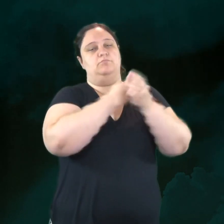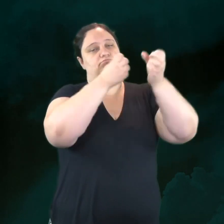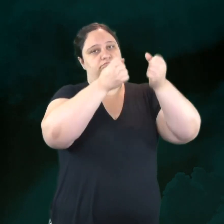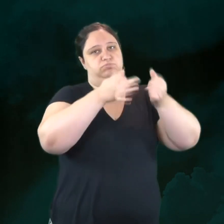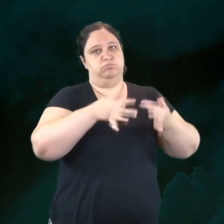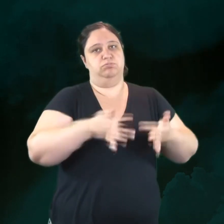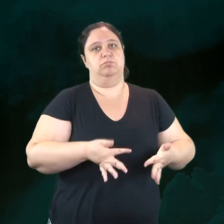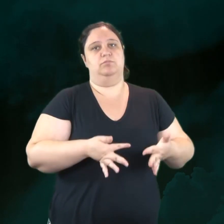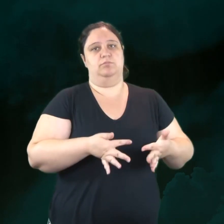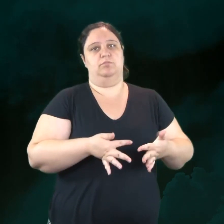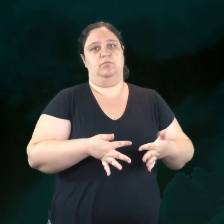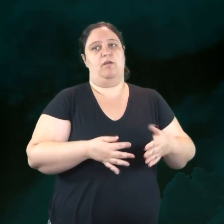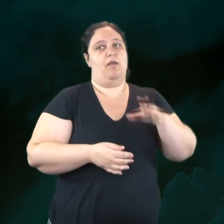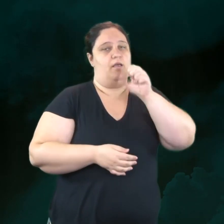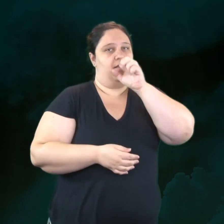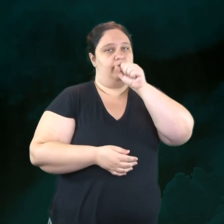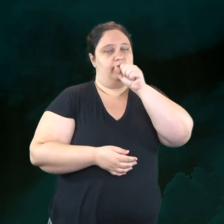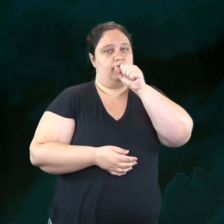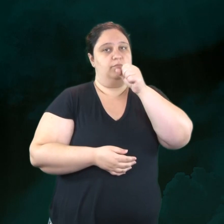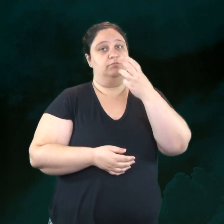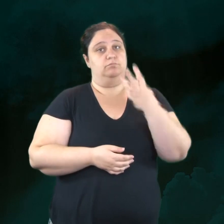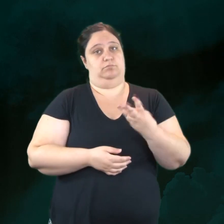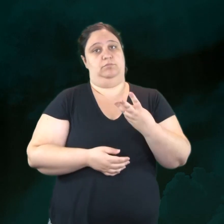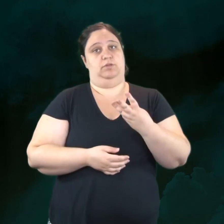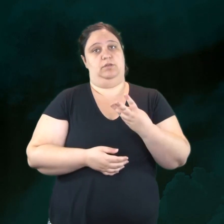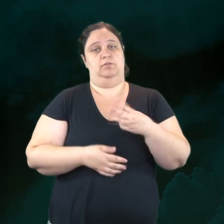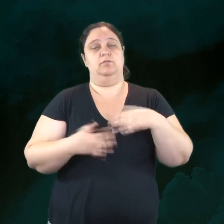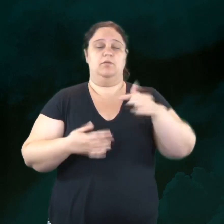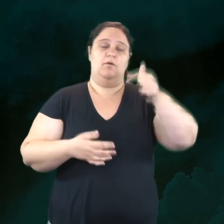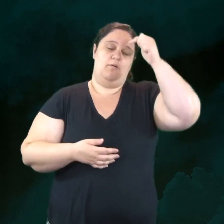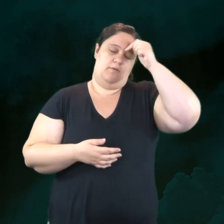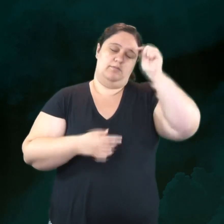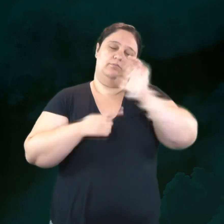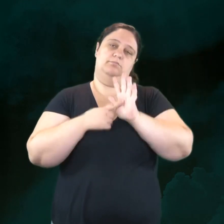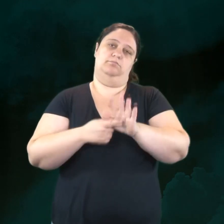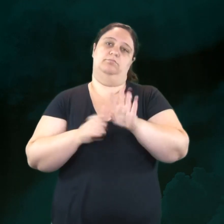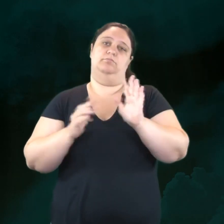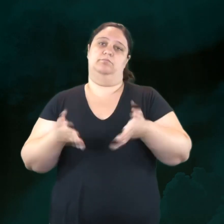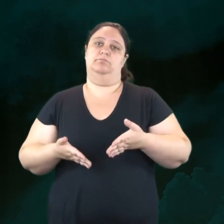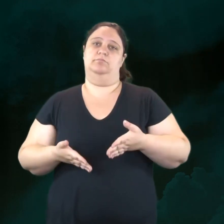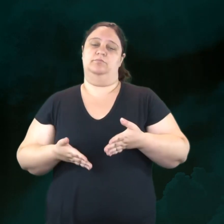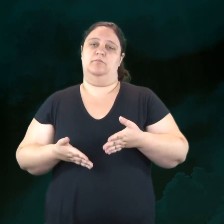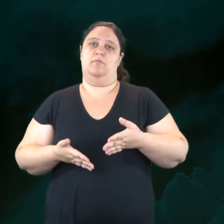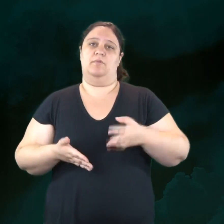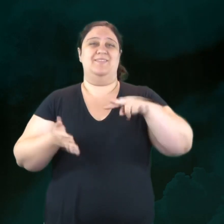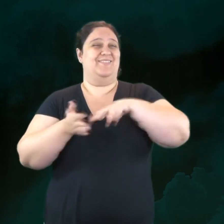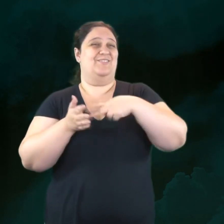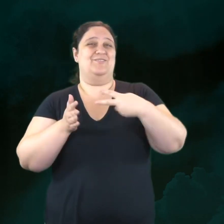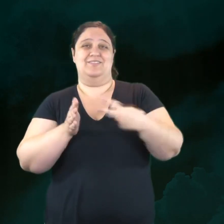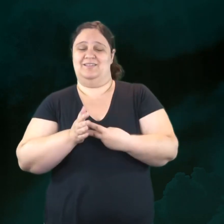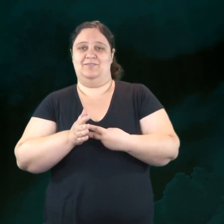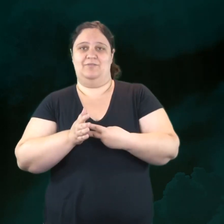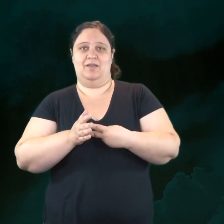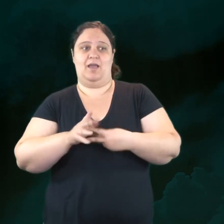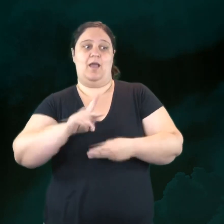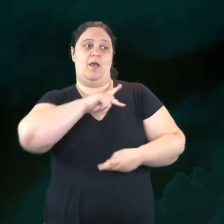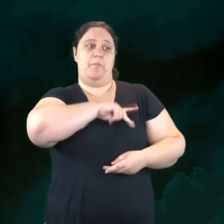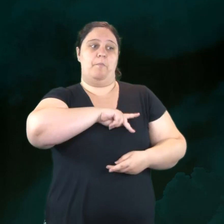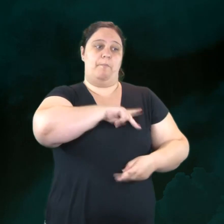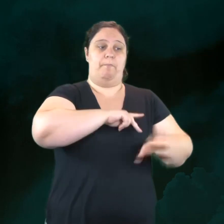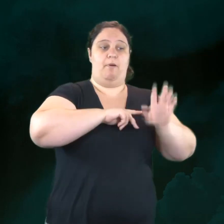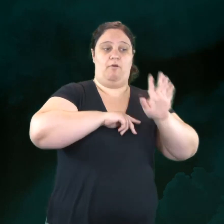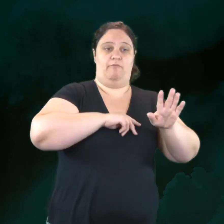irmão Ezra já nos demonstrou que não significa necessariamente que a permanência de Paulo,